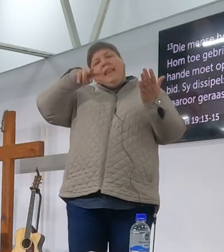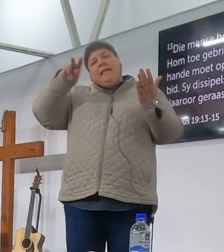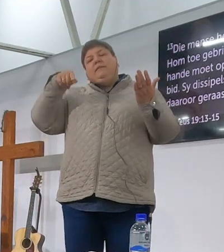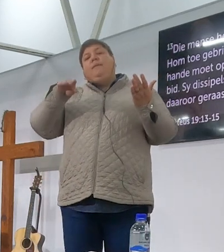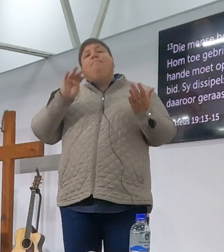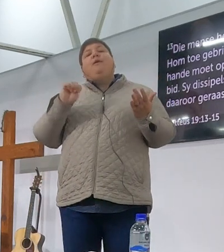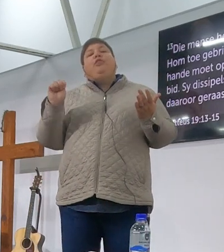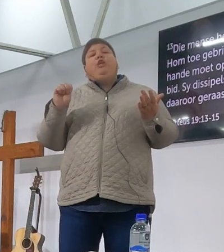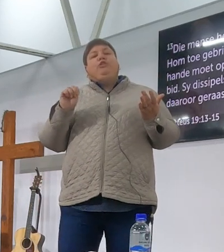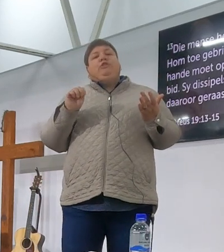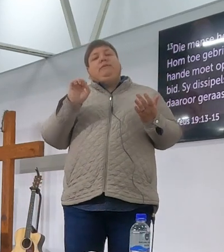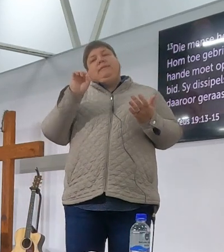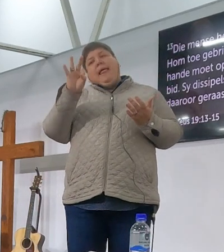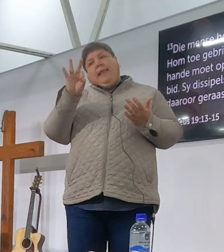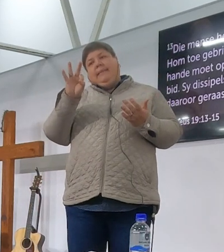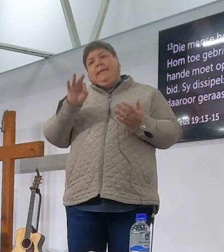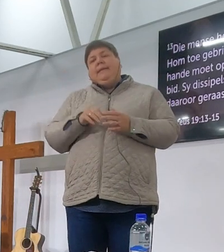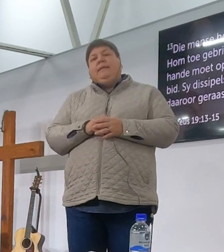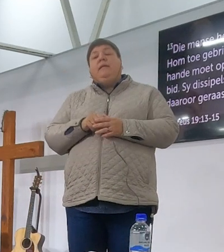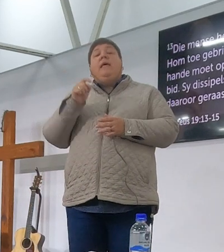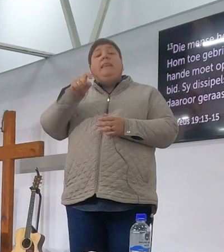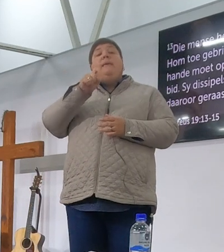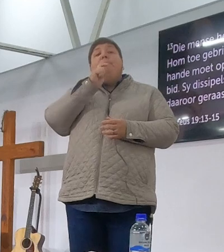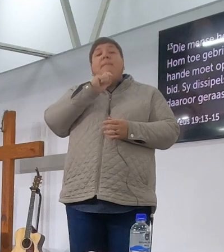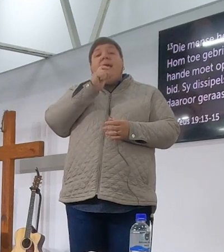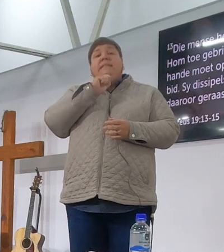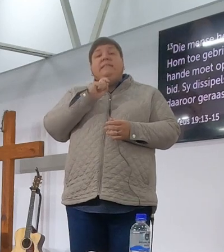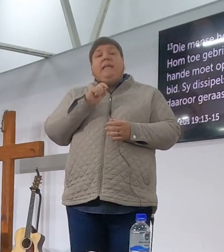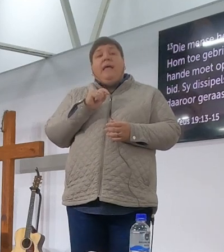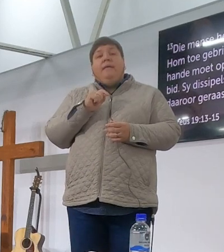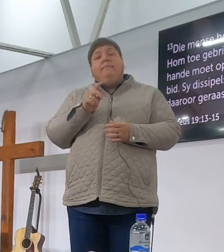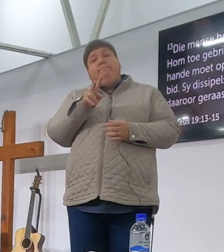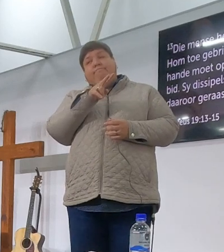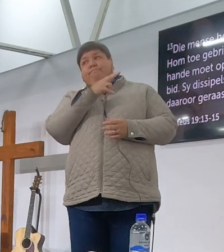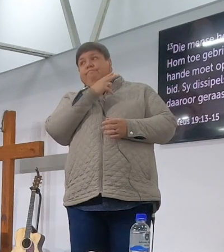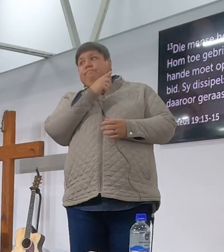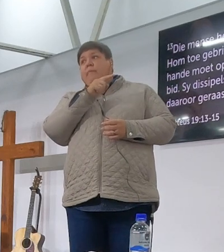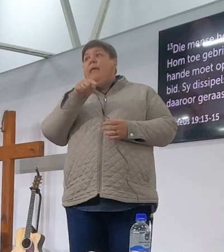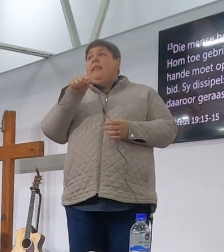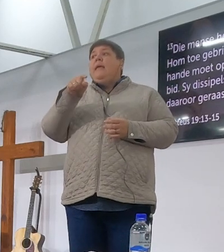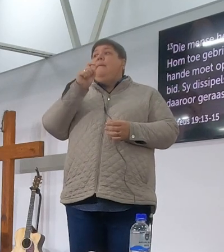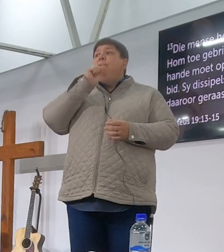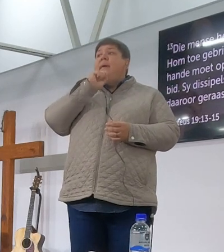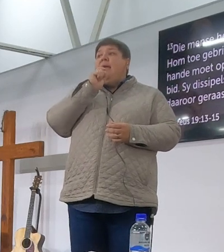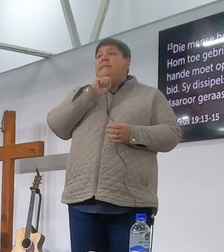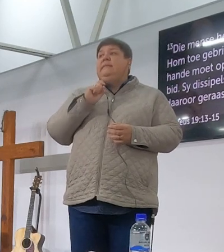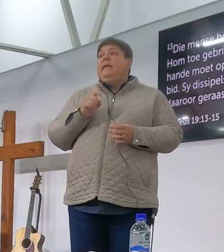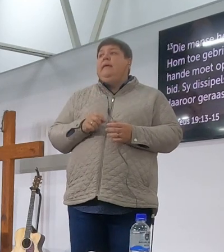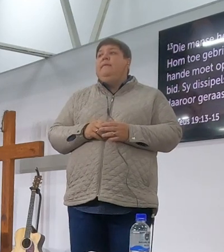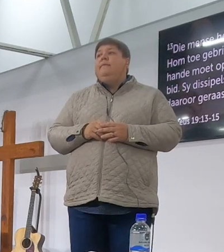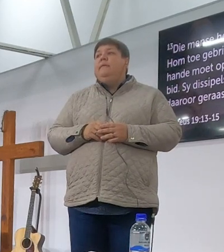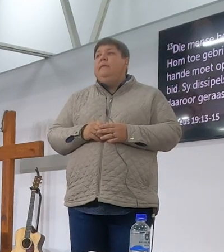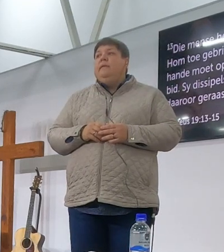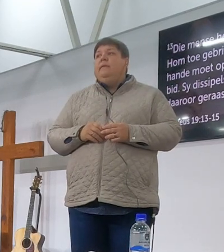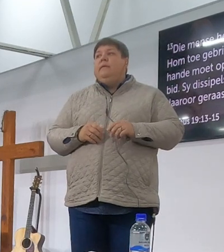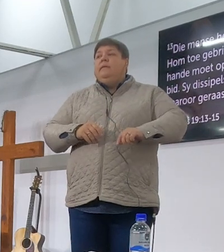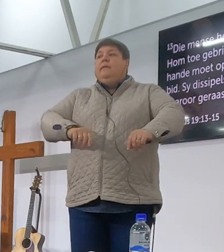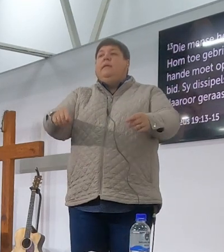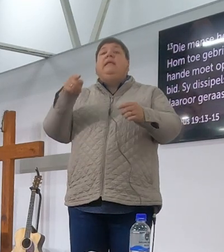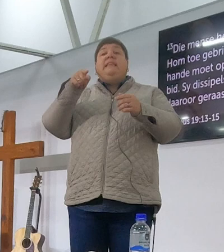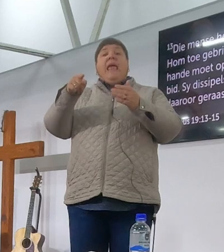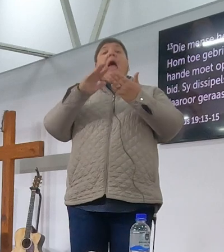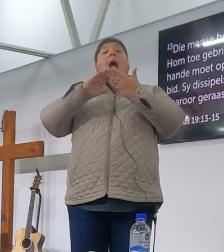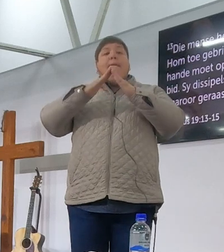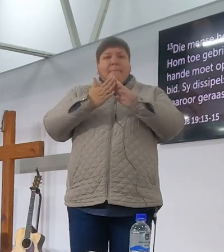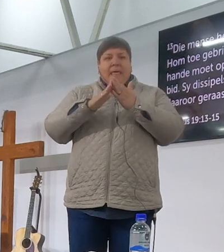in Matteus, vanaf vers 13. Die mense, lees julle sou gesê net saam, die mense, jy kon dit net so wat sê die gemeenskap, sê